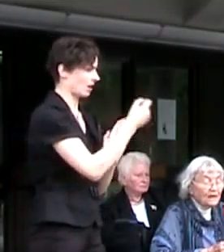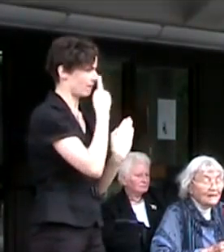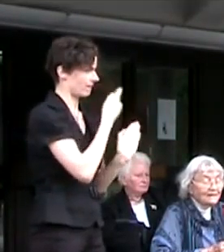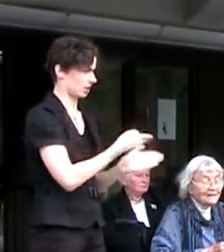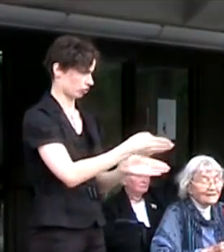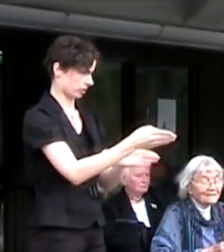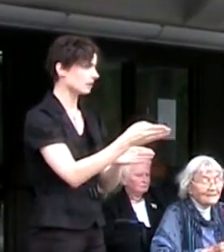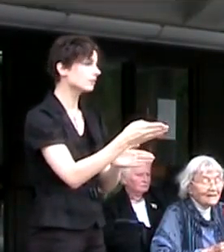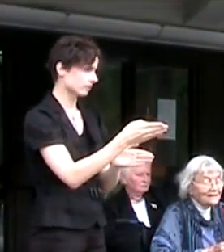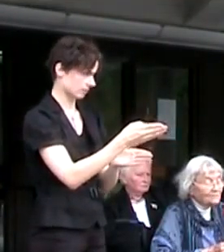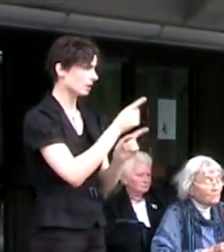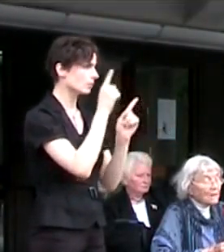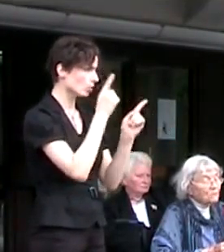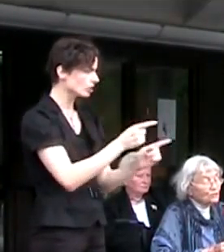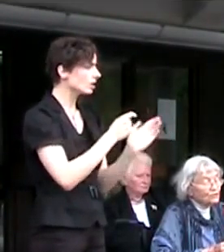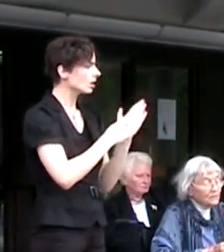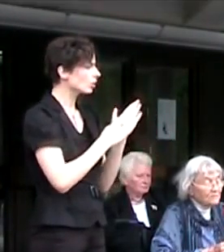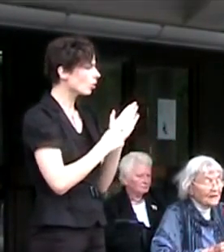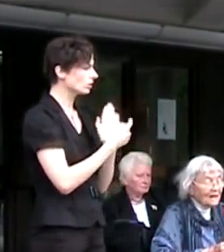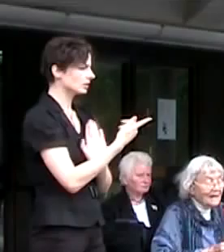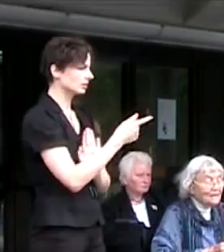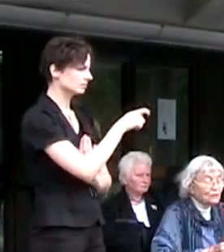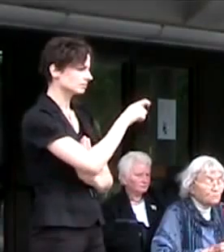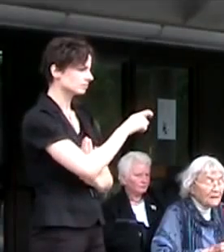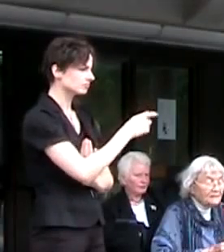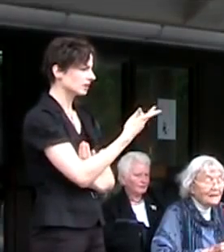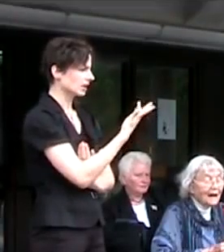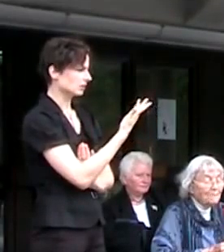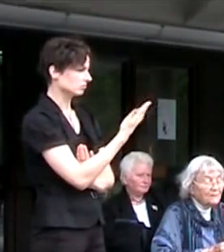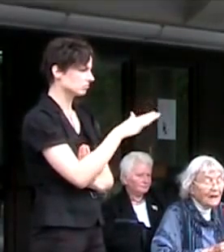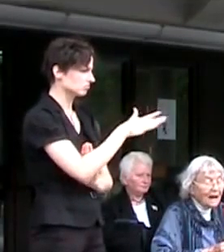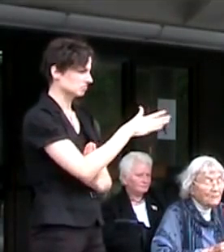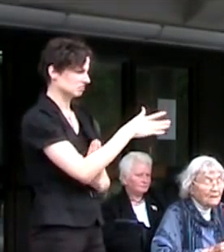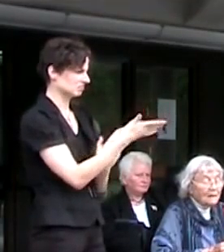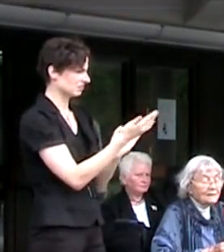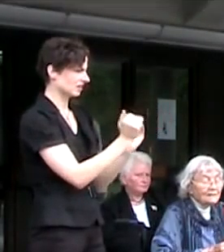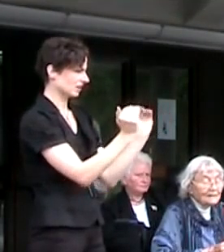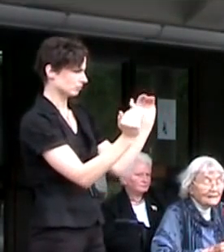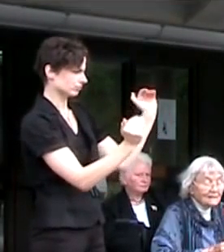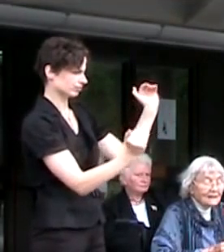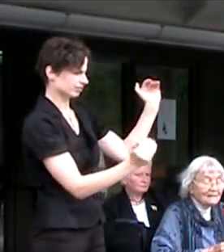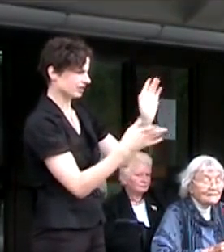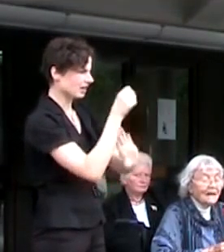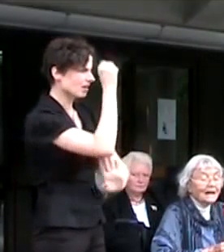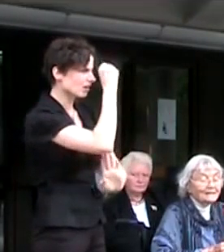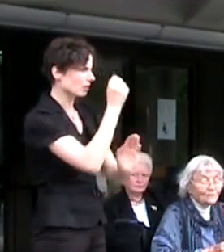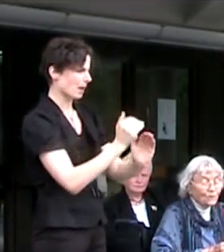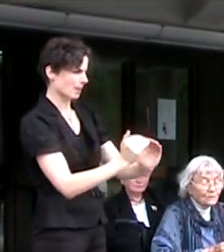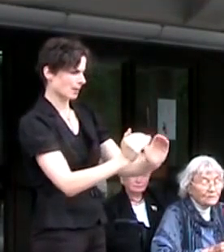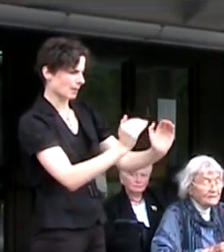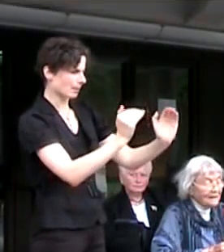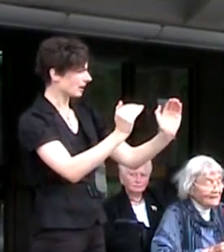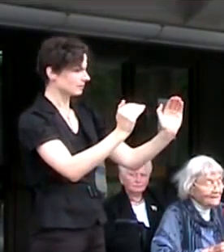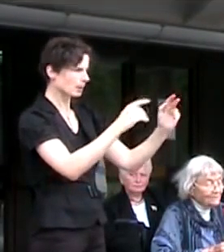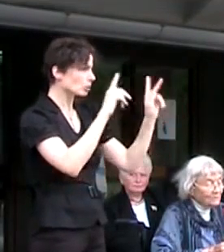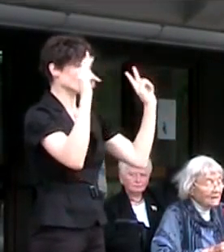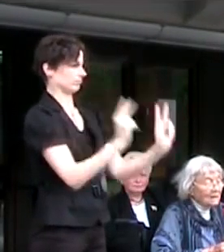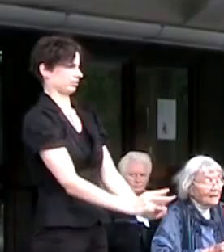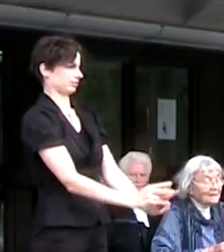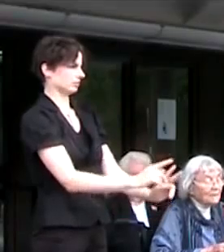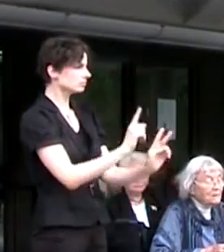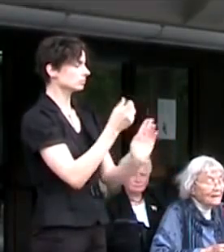Laufe weniger Jahrzehnte bestimmt eine entsprechende Abnahme des Irreseins erreichen können. Zitat